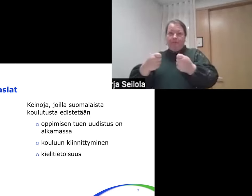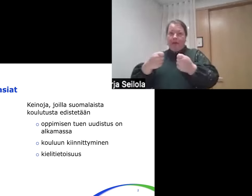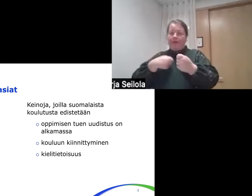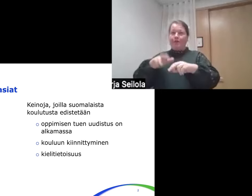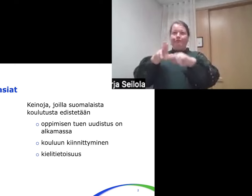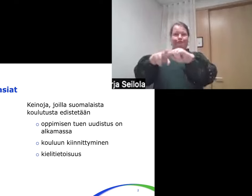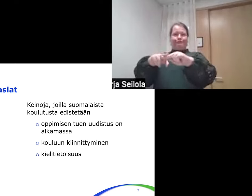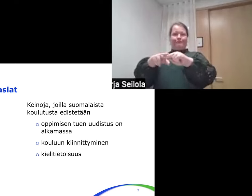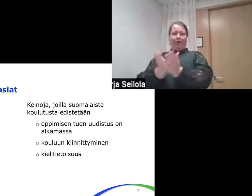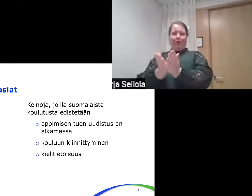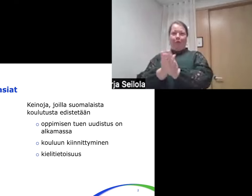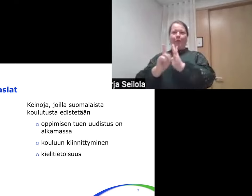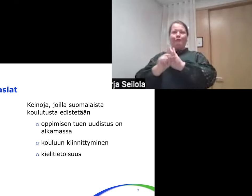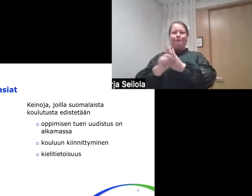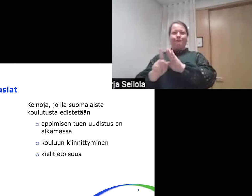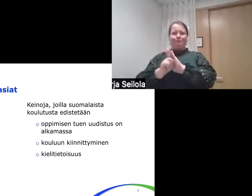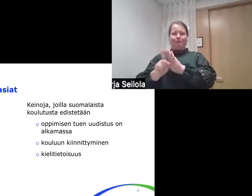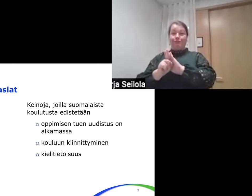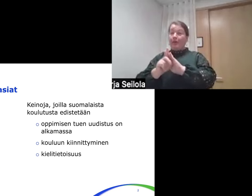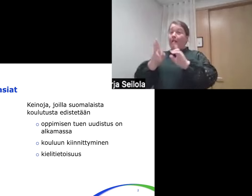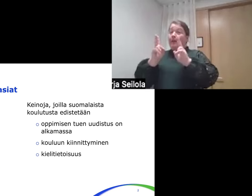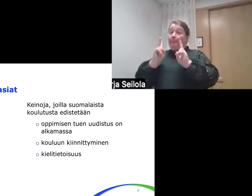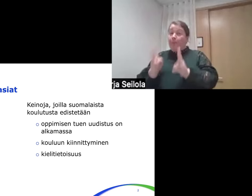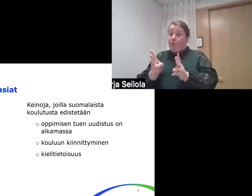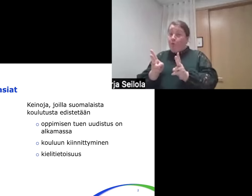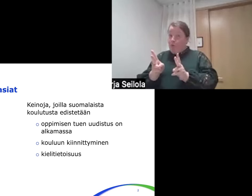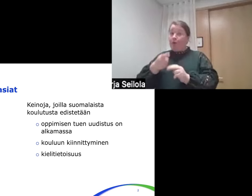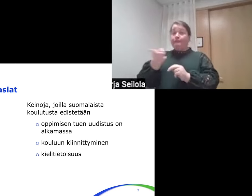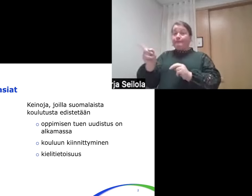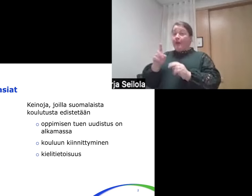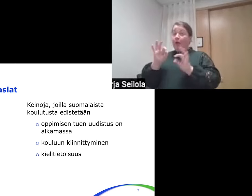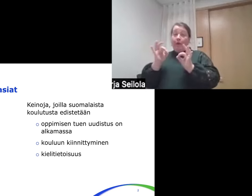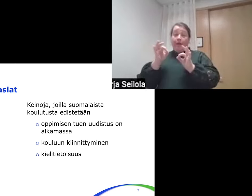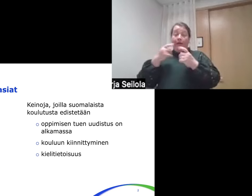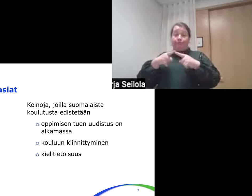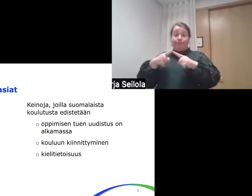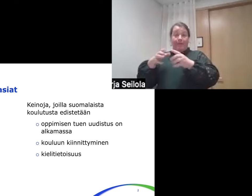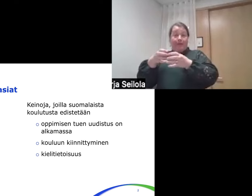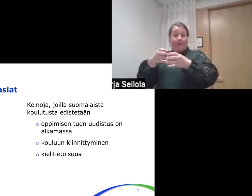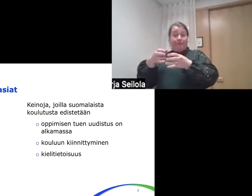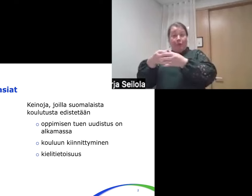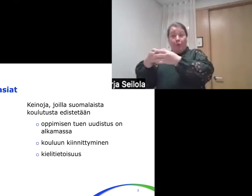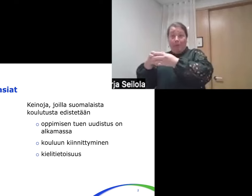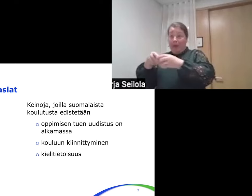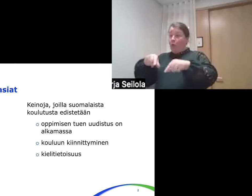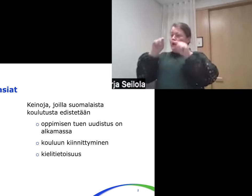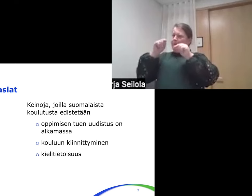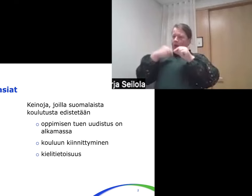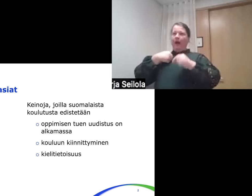millä tavalla oppilas saadaan motivoitua niin, että hän haluaa käydä koulua ja sitoutuu